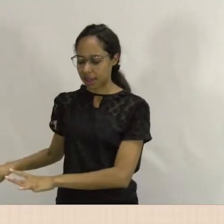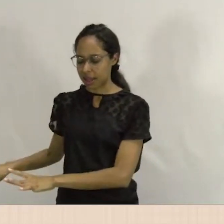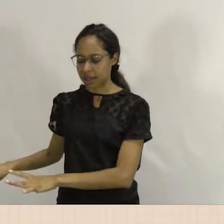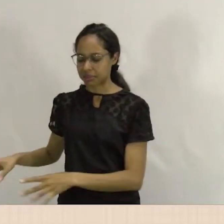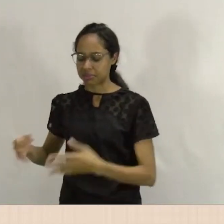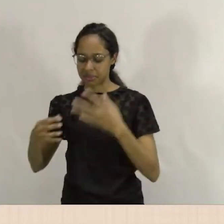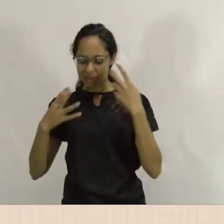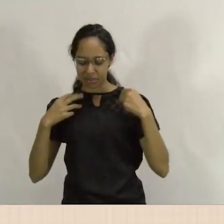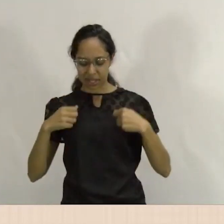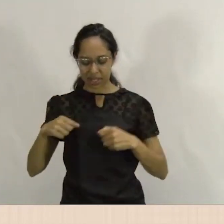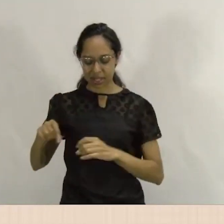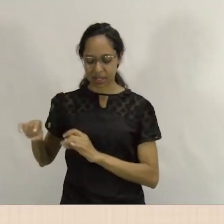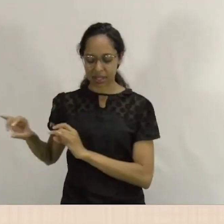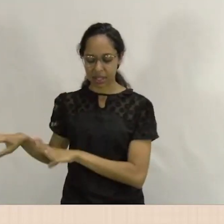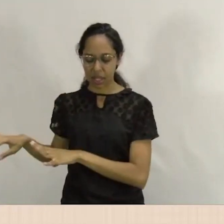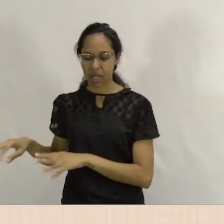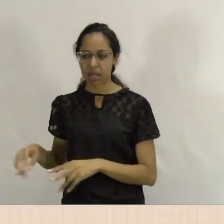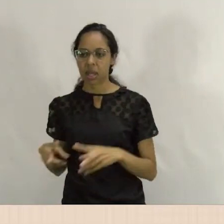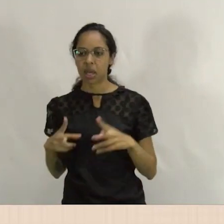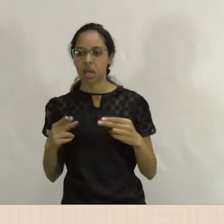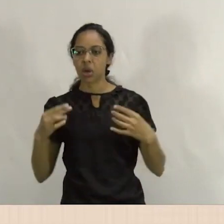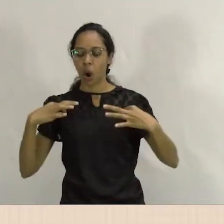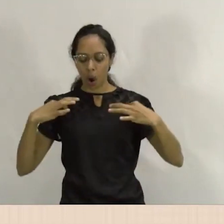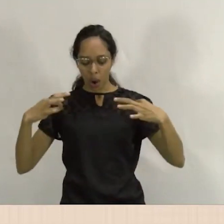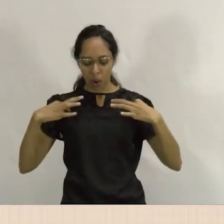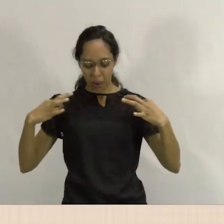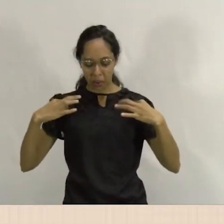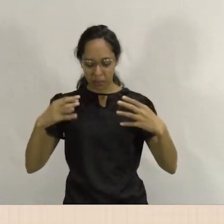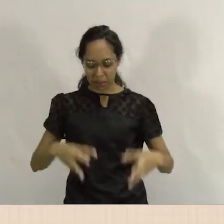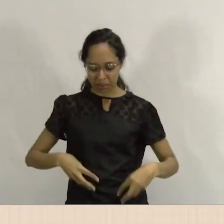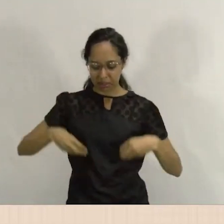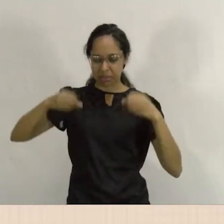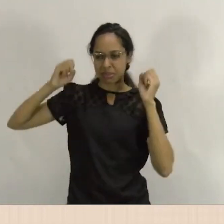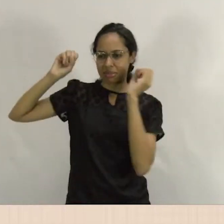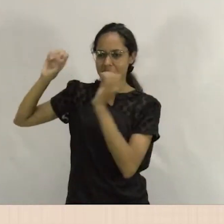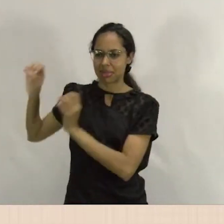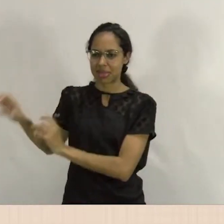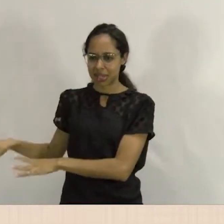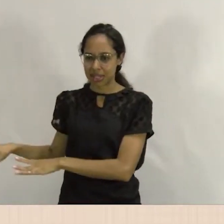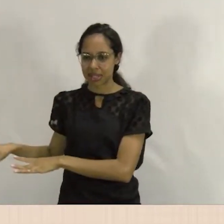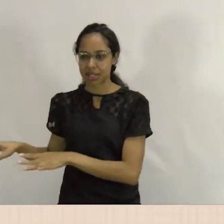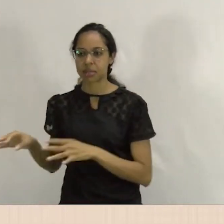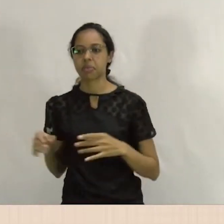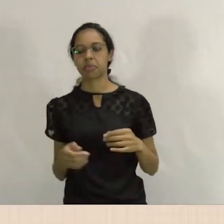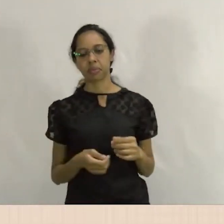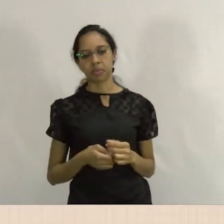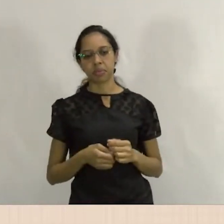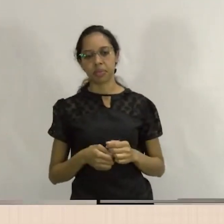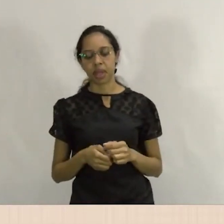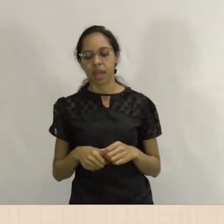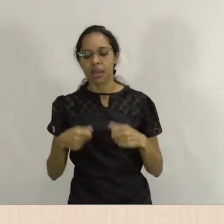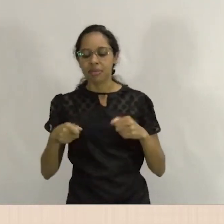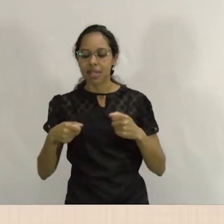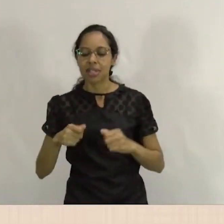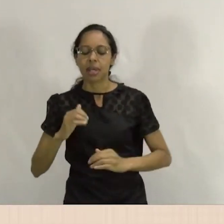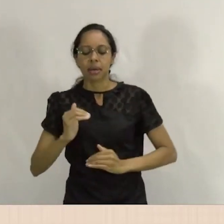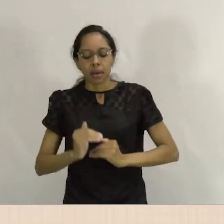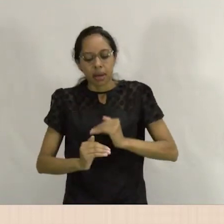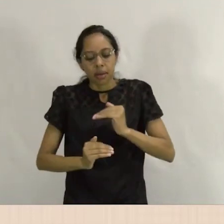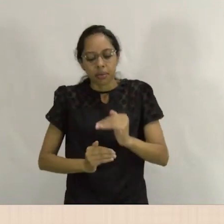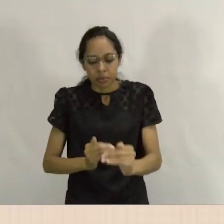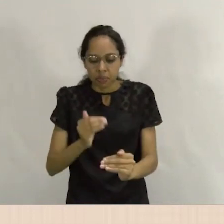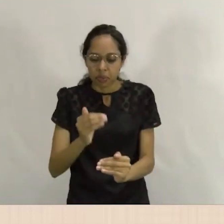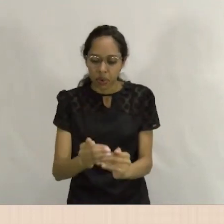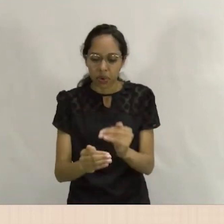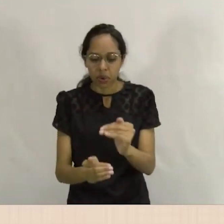roupa, essa velha roupa. Mas essa velha roupa não se tira de uma hora para outra. Por isso no versículo seguinte,